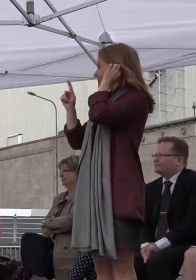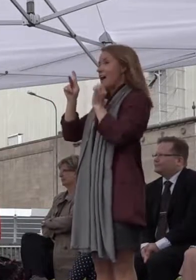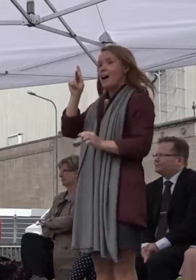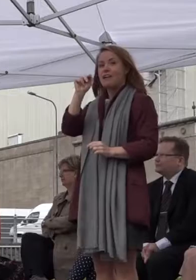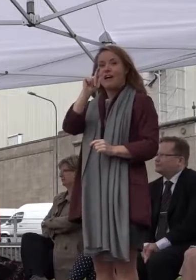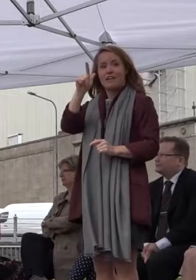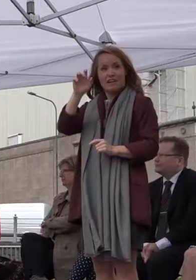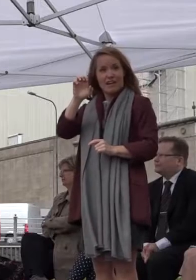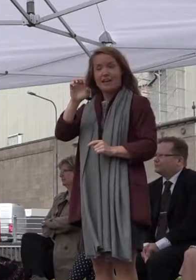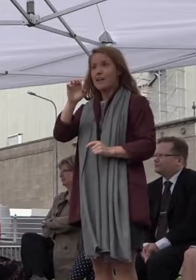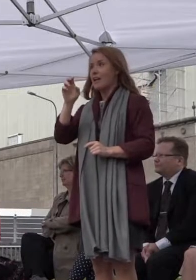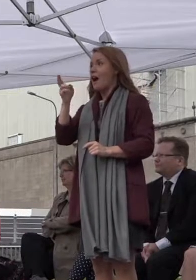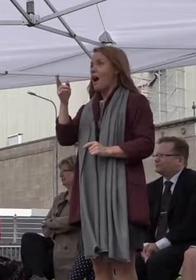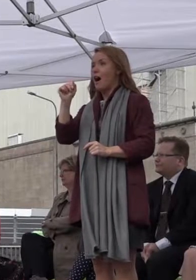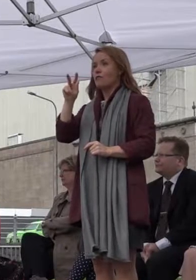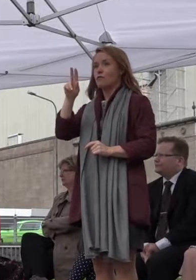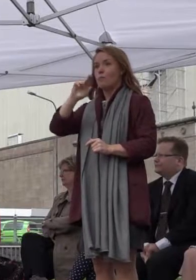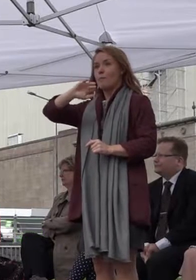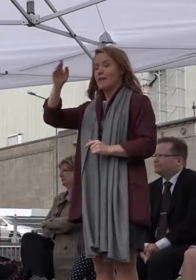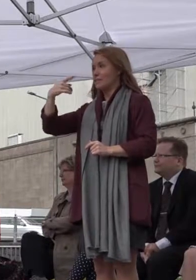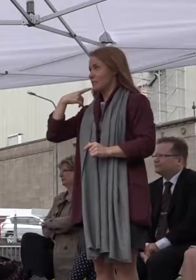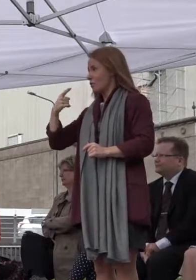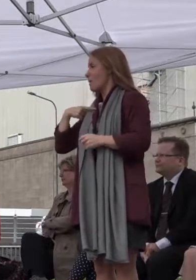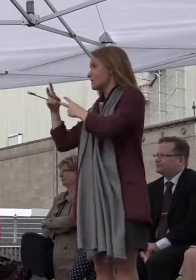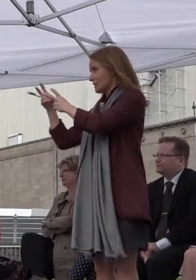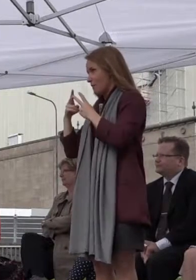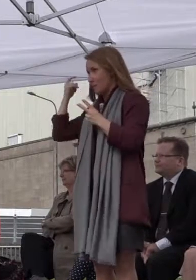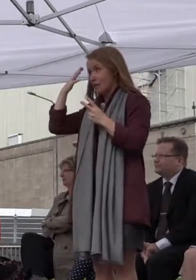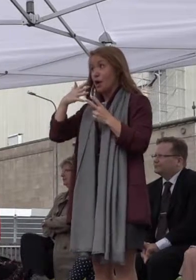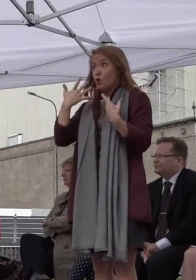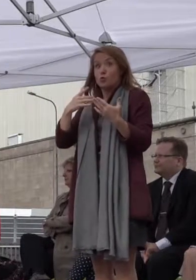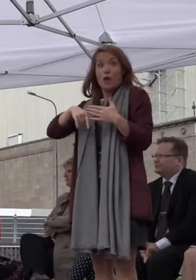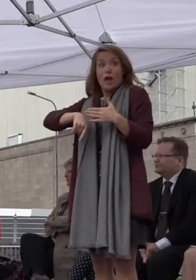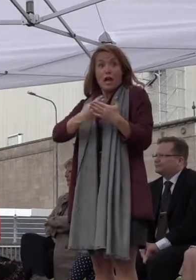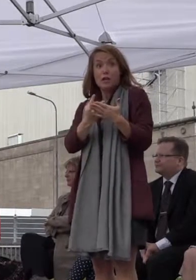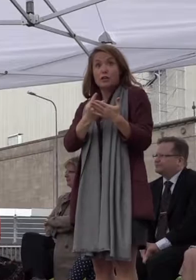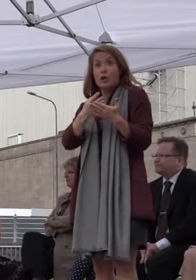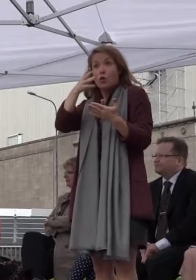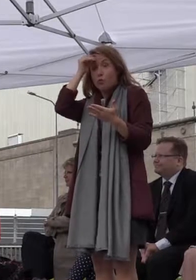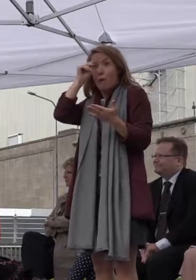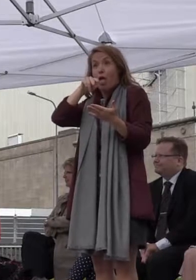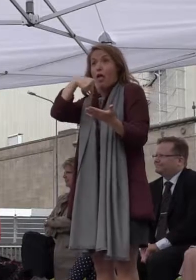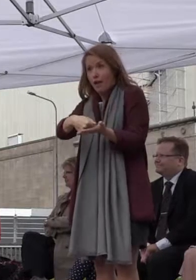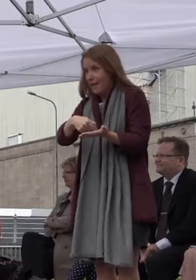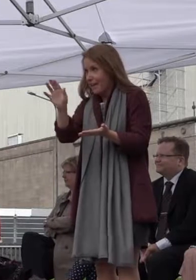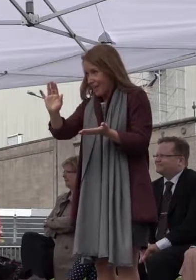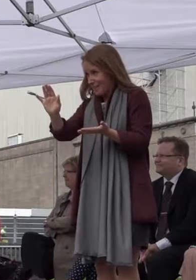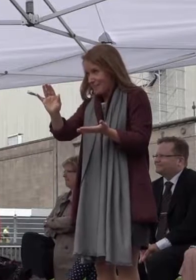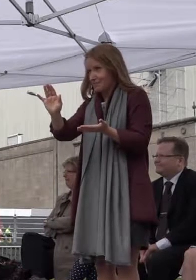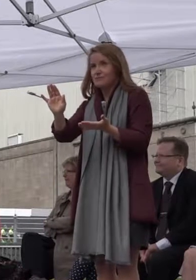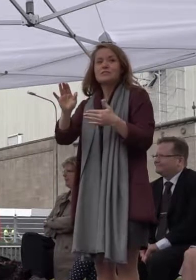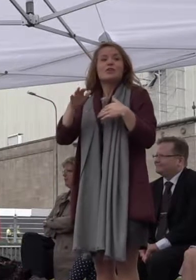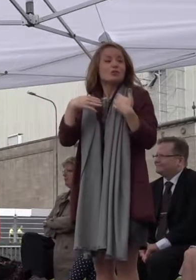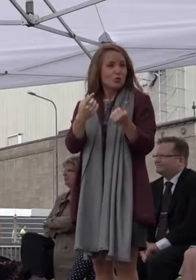Havumäen näkemykseen, että älkäämme tehkö nyt heti alkumetreillä tyhmyyksiä. Lähtekäämme viemään